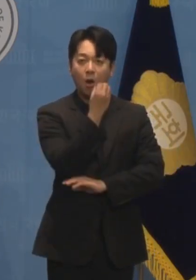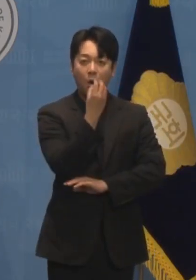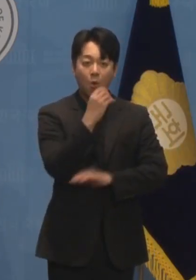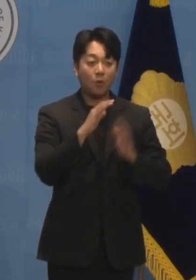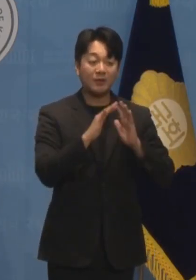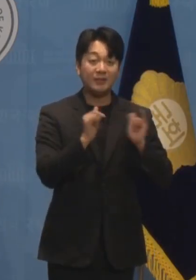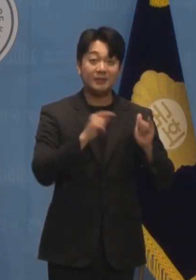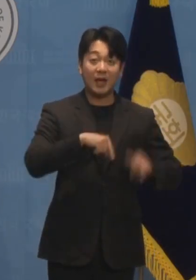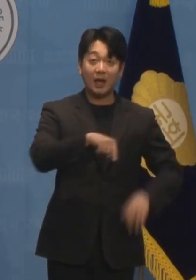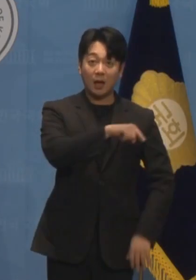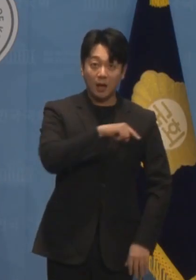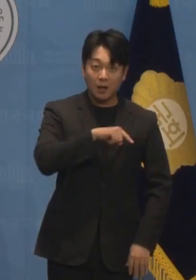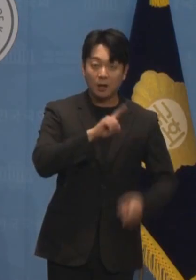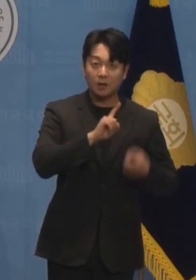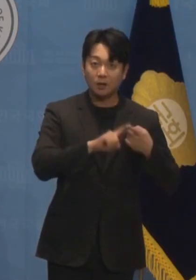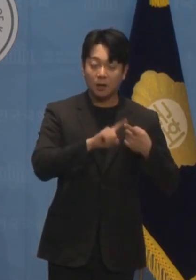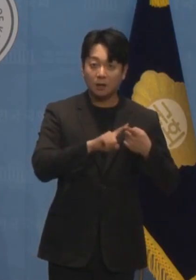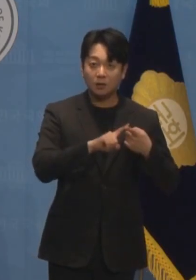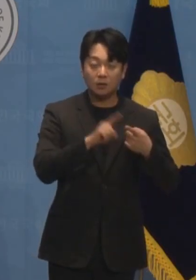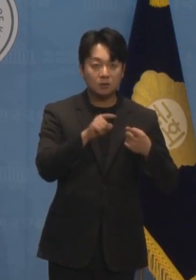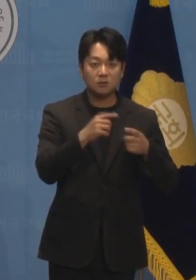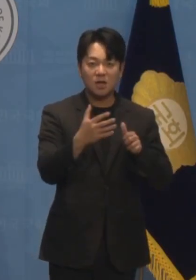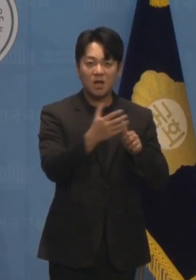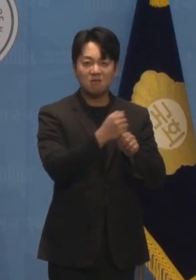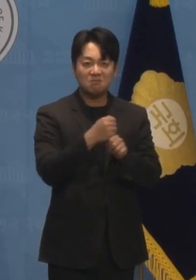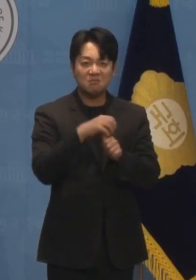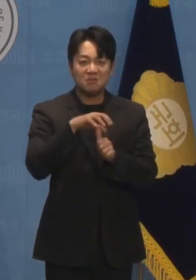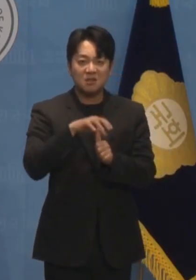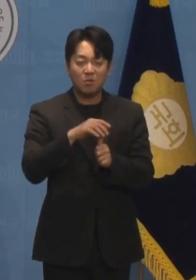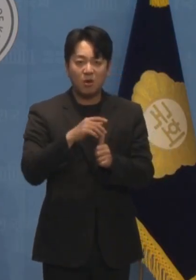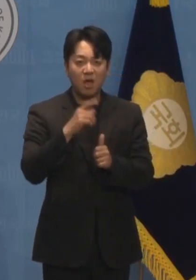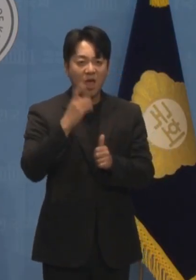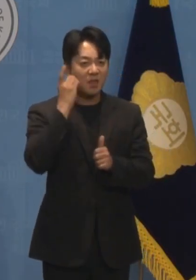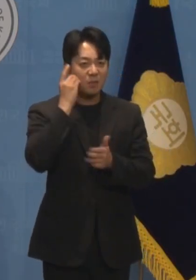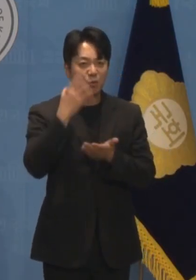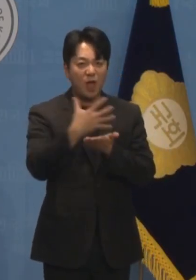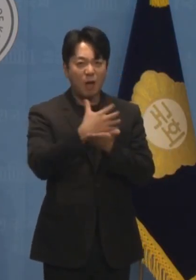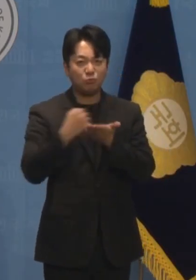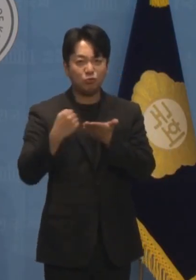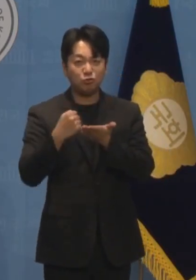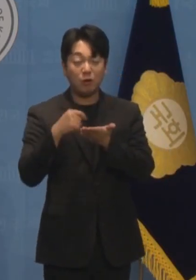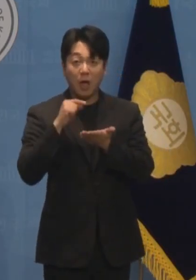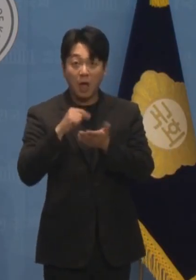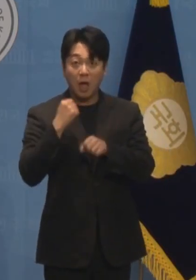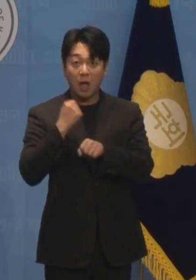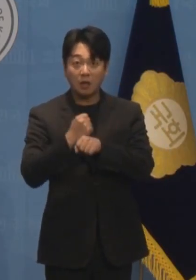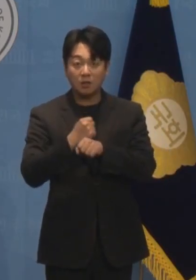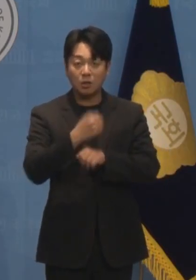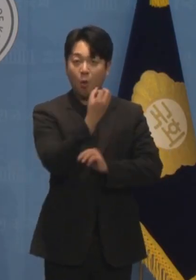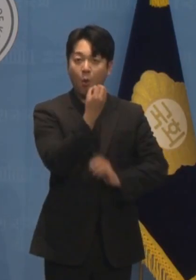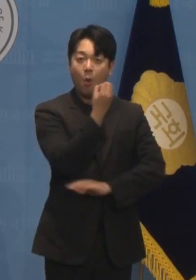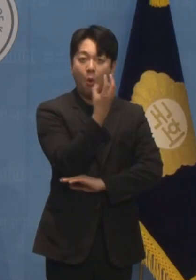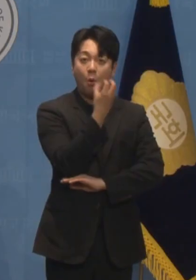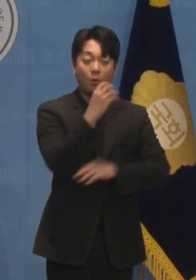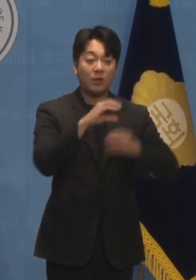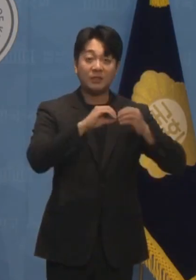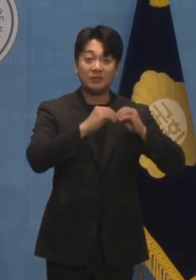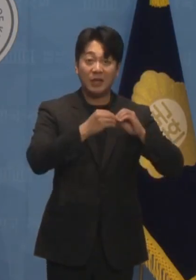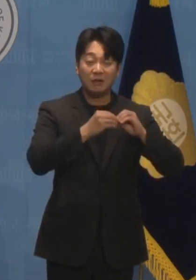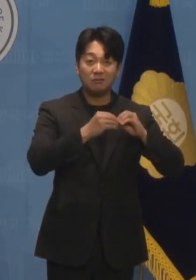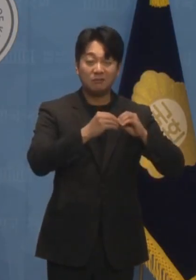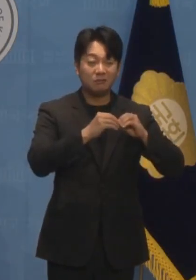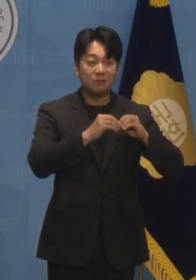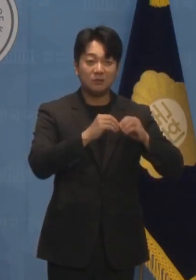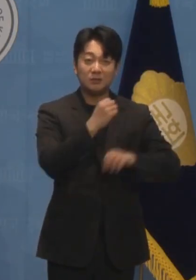휴대폰을 압수하고 입건하는 등 언론 취재 자유를 심각하게 유린하는 이 상황과 관련해서